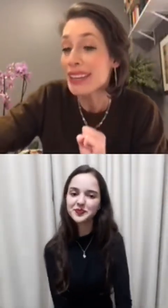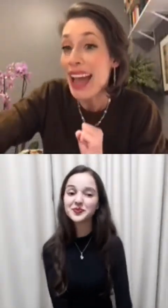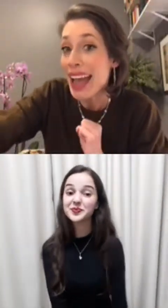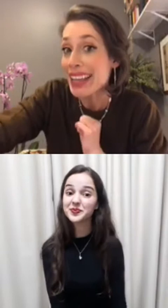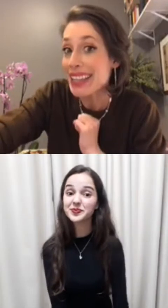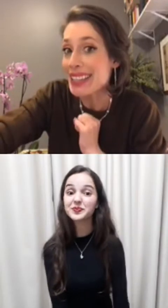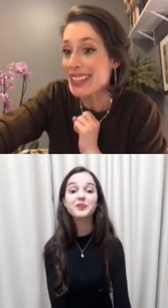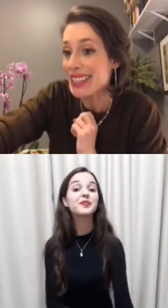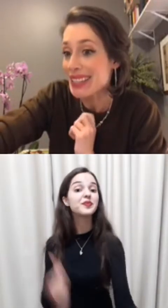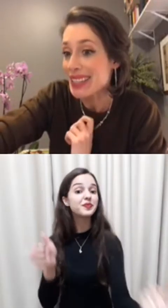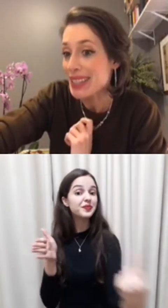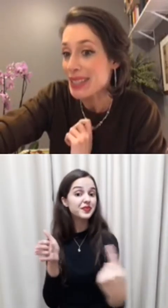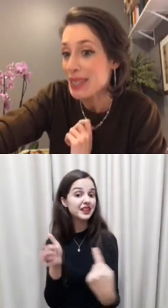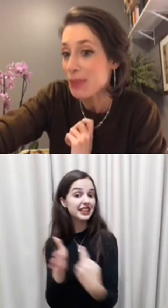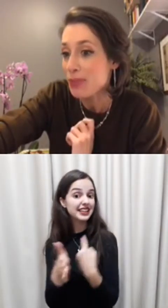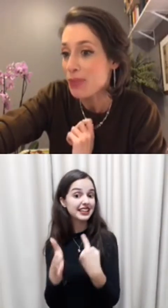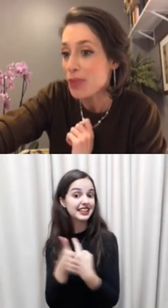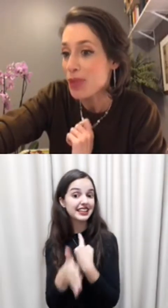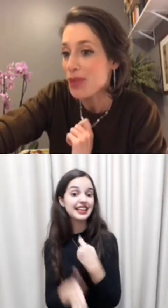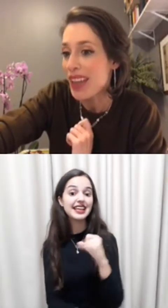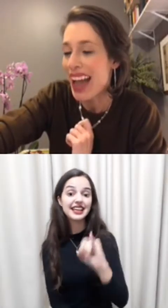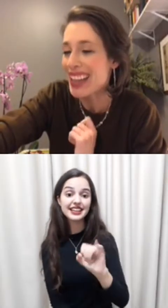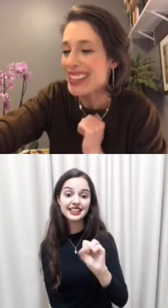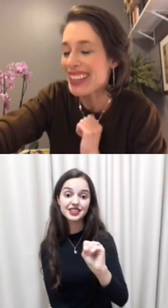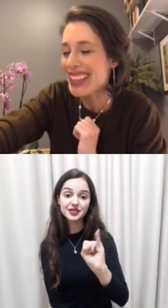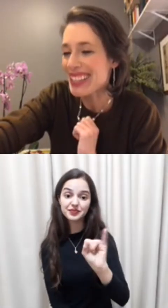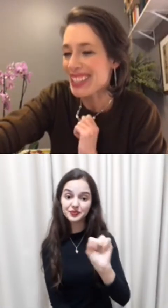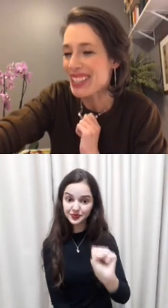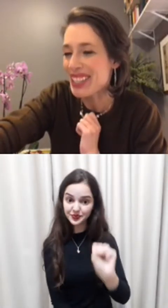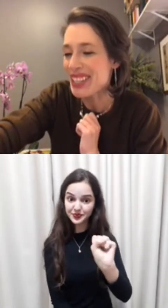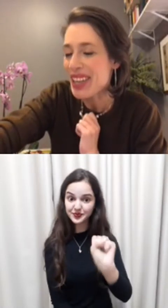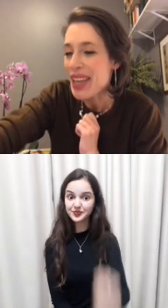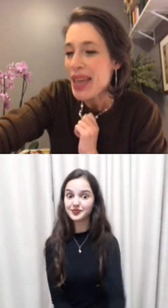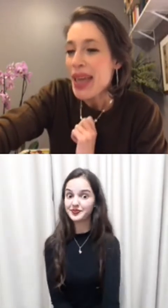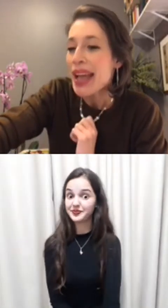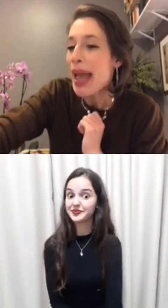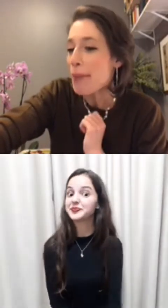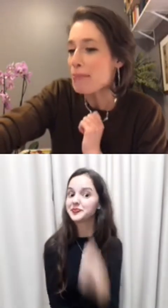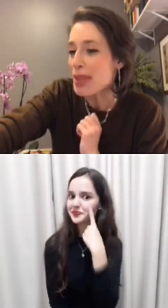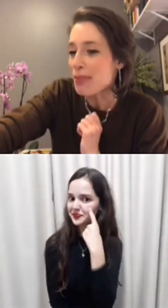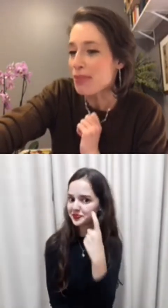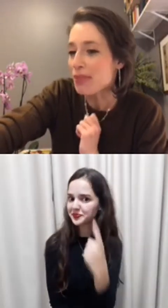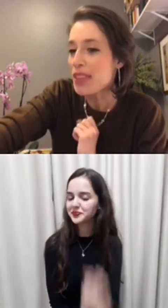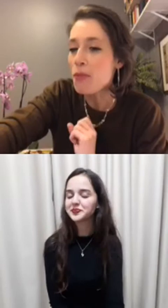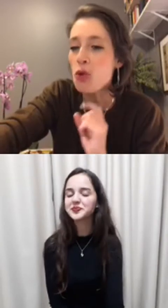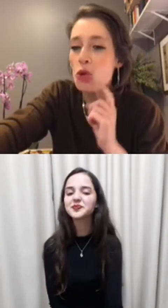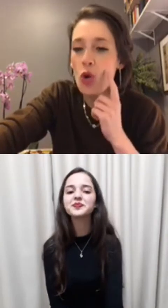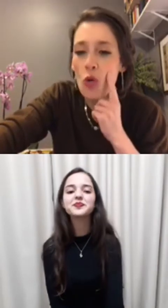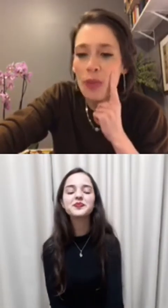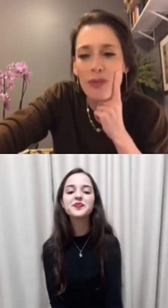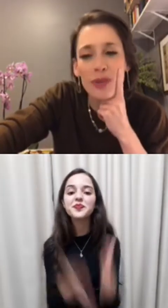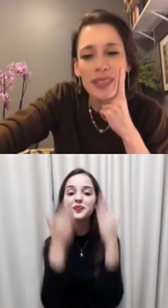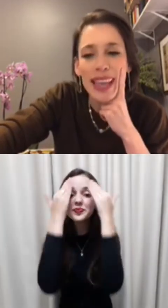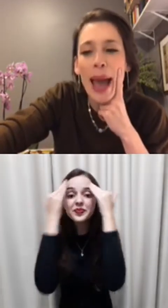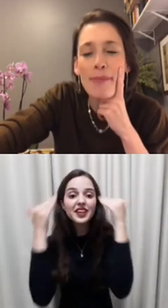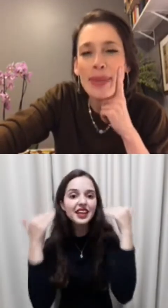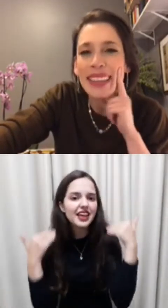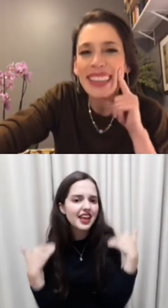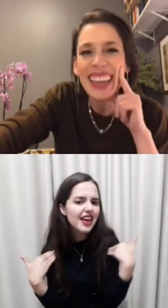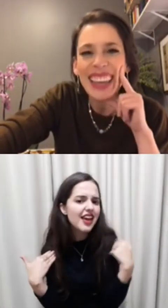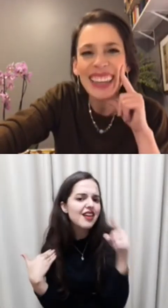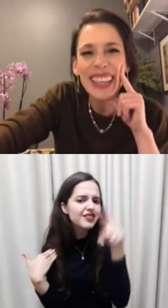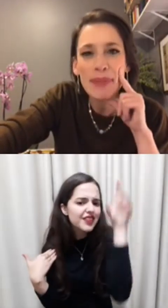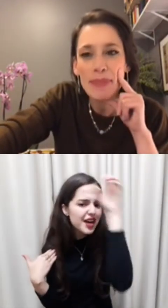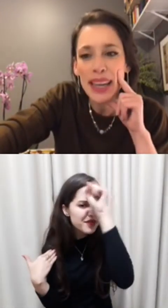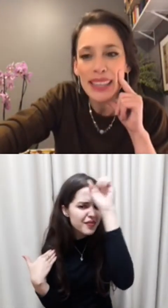Pergunta da Isis. Ah, essa é interessante. Gabi, demorou para você